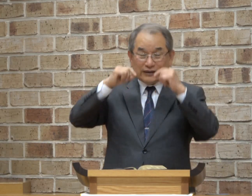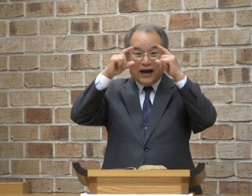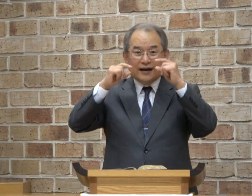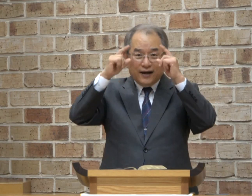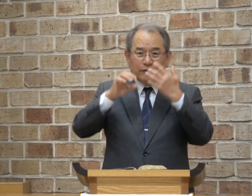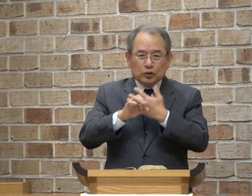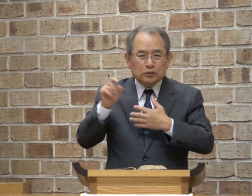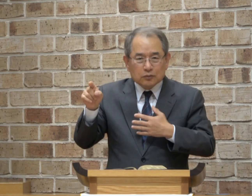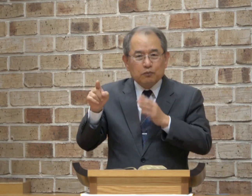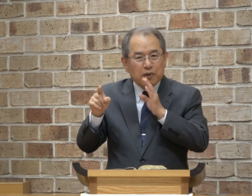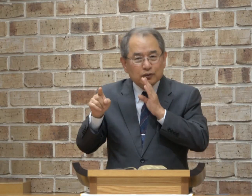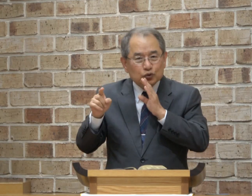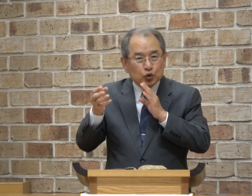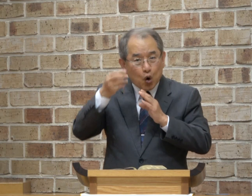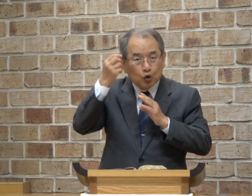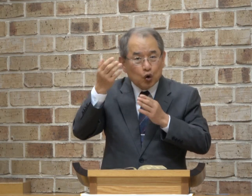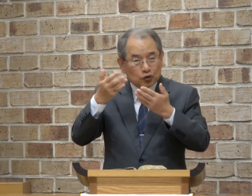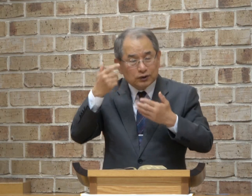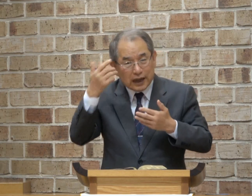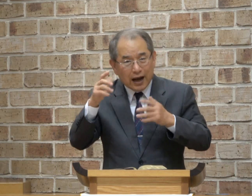성령님 알려주는 것에 가능하다면